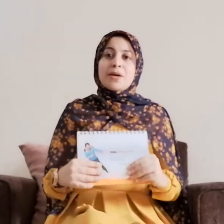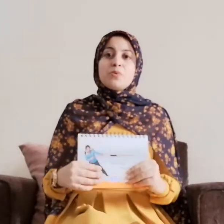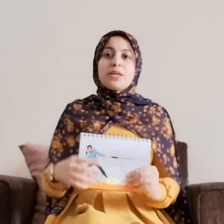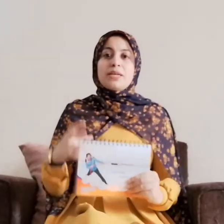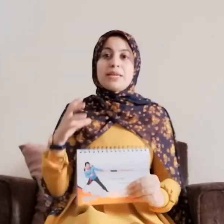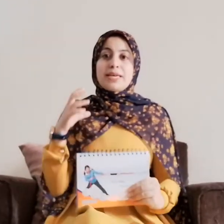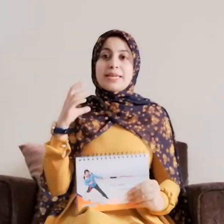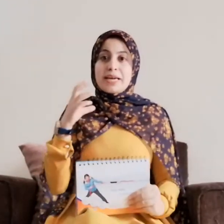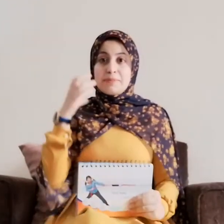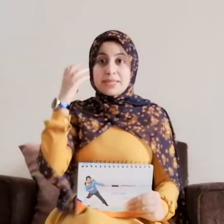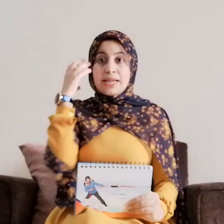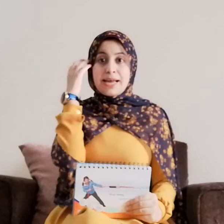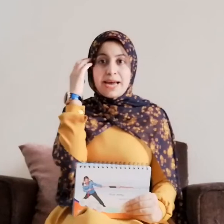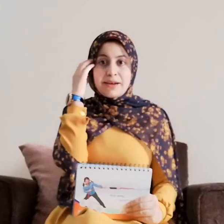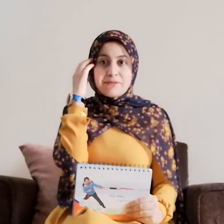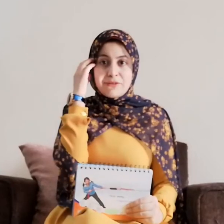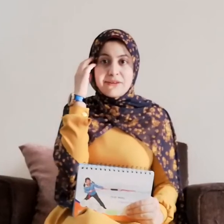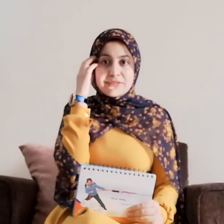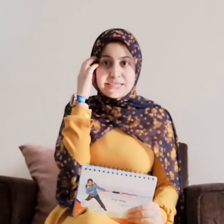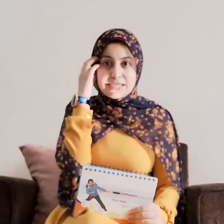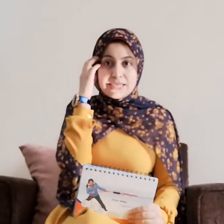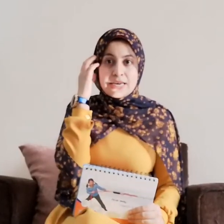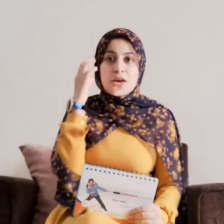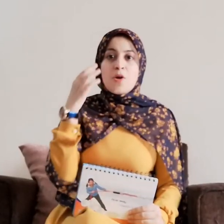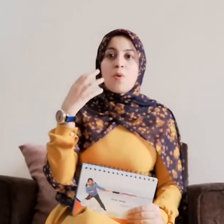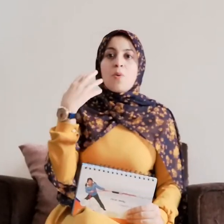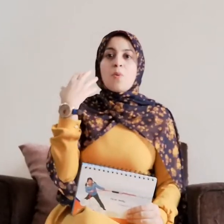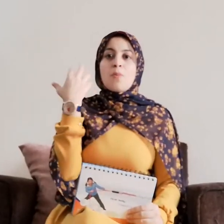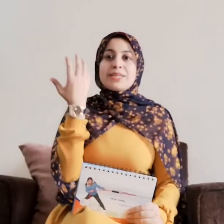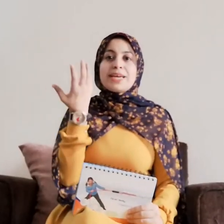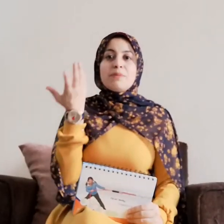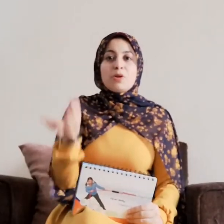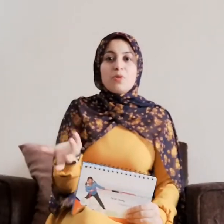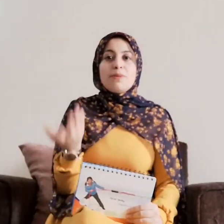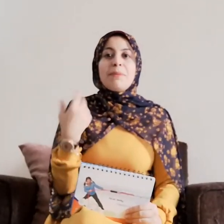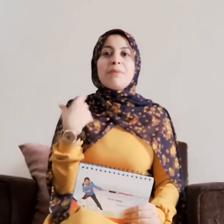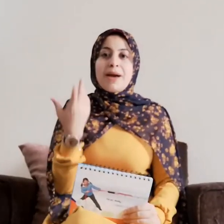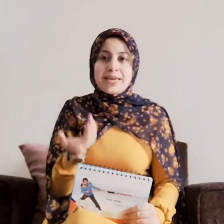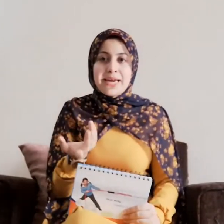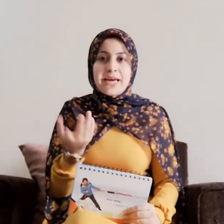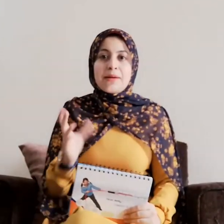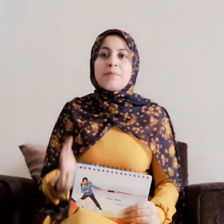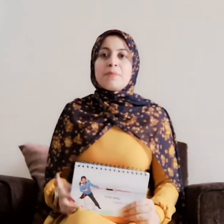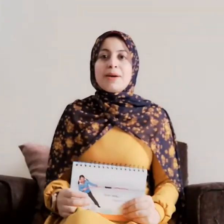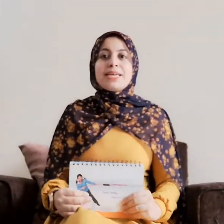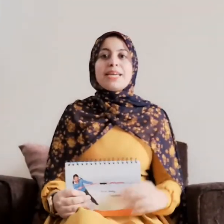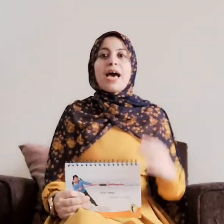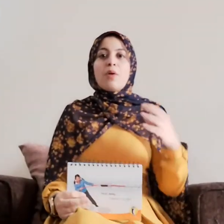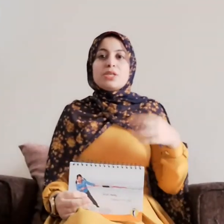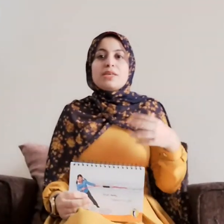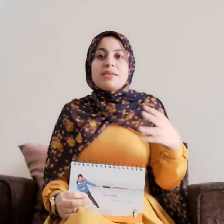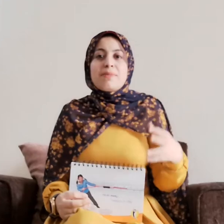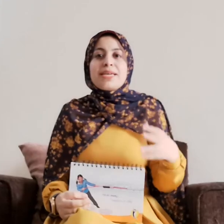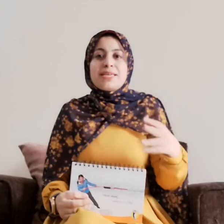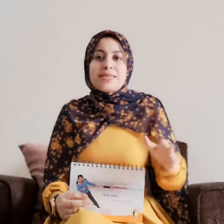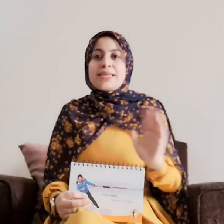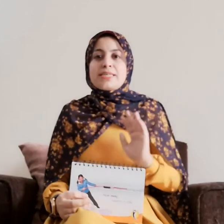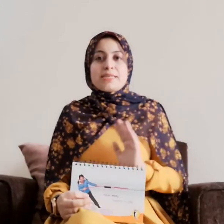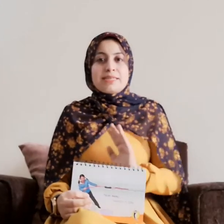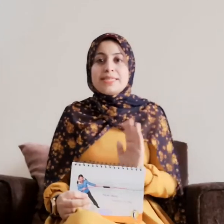باخد الكلمات اللي انا عارفاها في ذهني وبترجم الجملة بمعناها، بمعنى ان انا اوصل المعنى للناس، دي